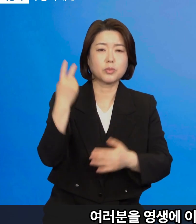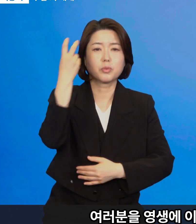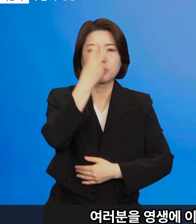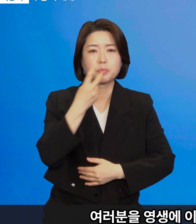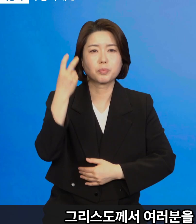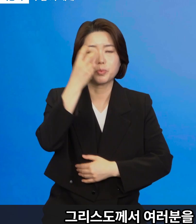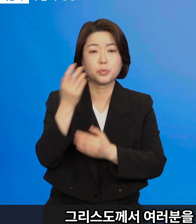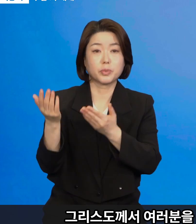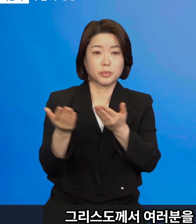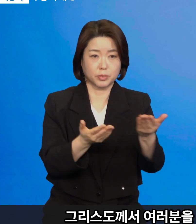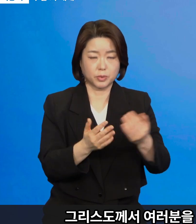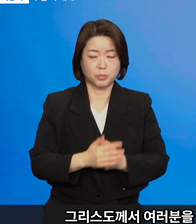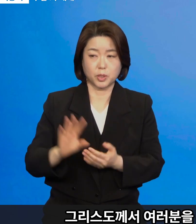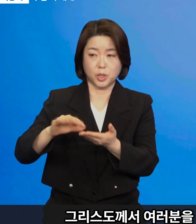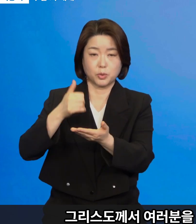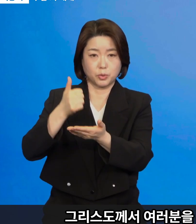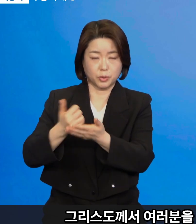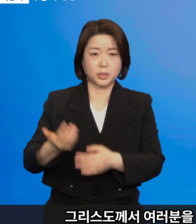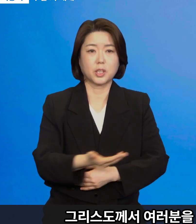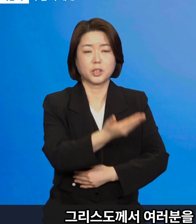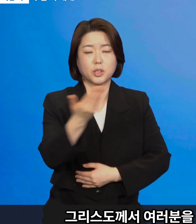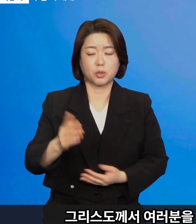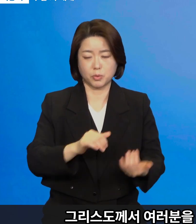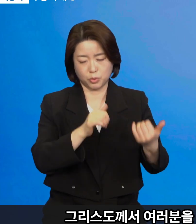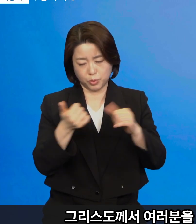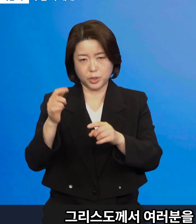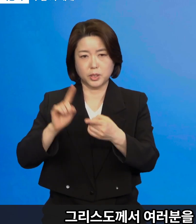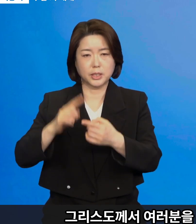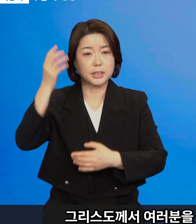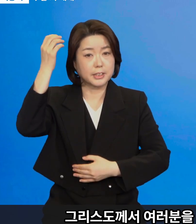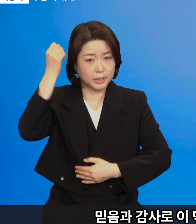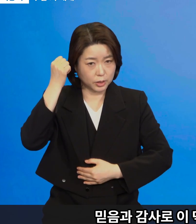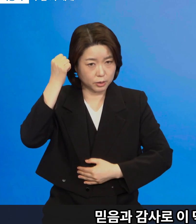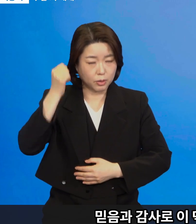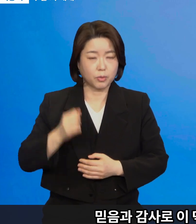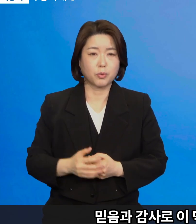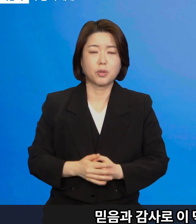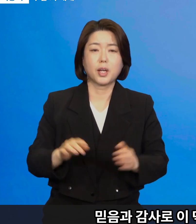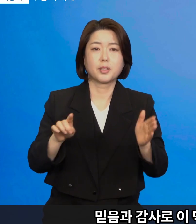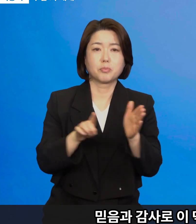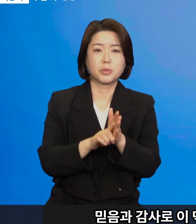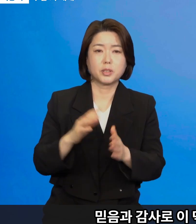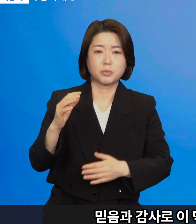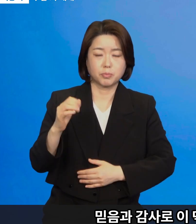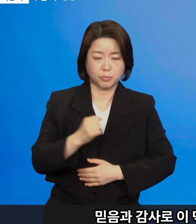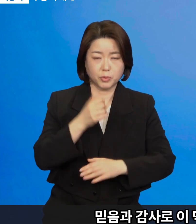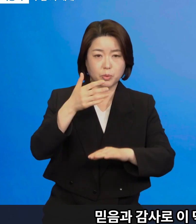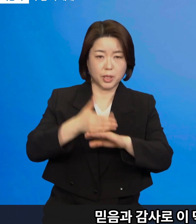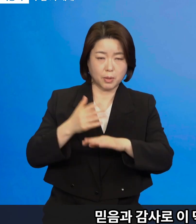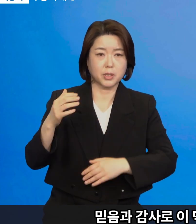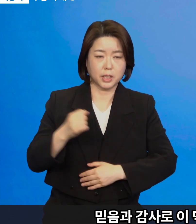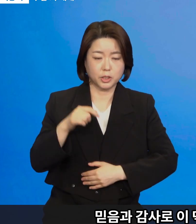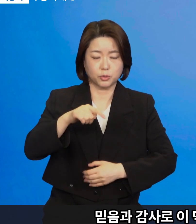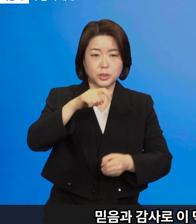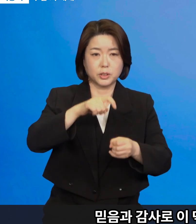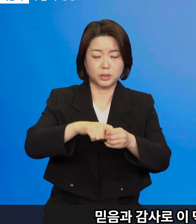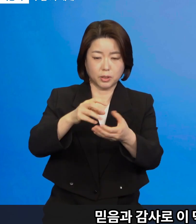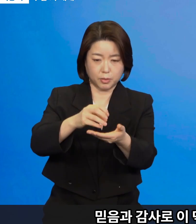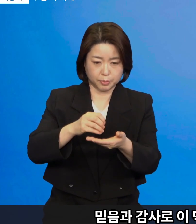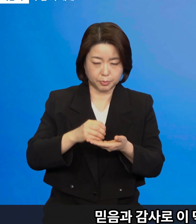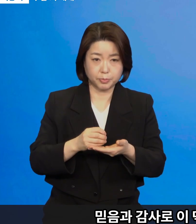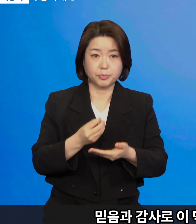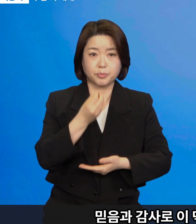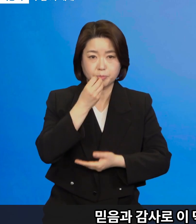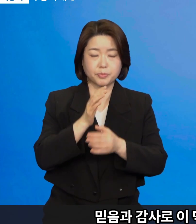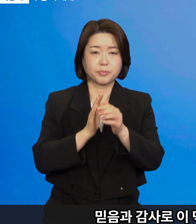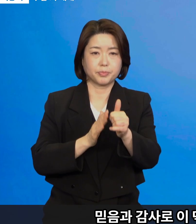주십니다. 그리스도께서 여러분을 위해 죽으셨음을 기억하면서 믿음과 감사로 이 떡을 받으시기